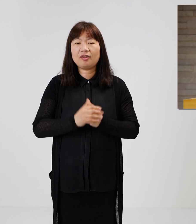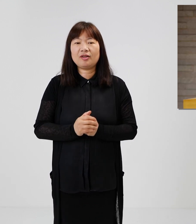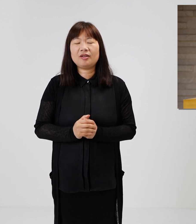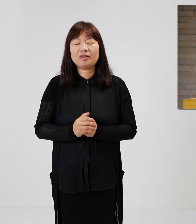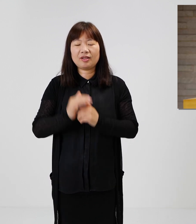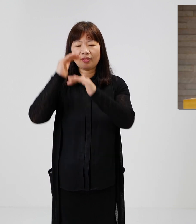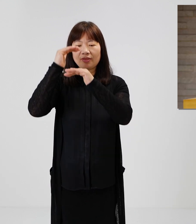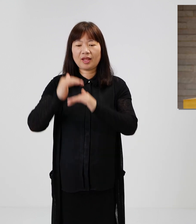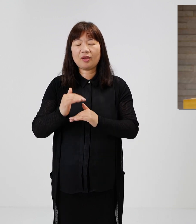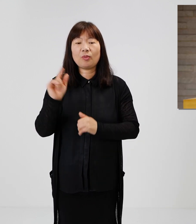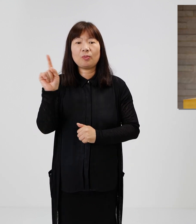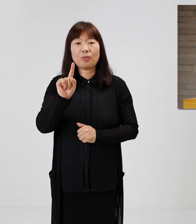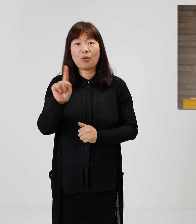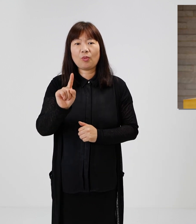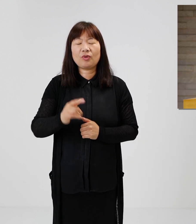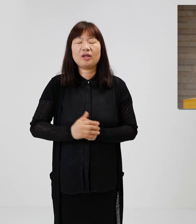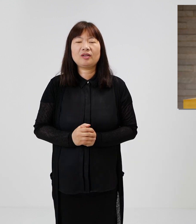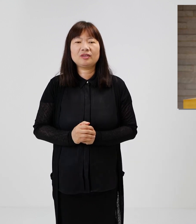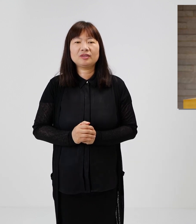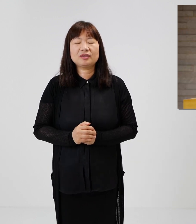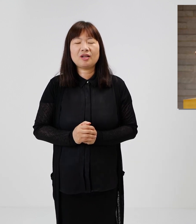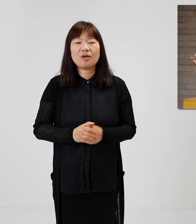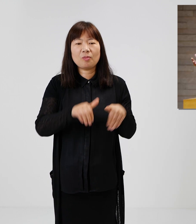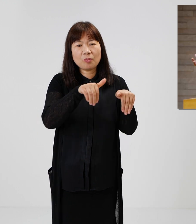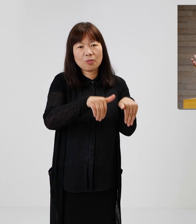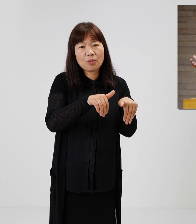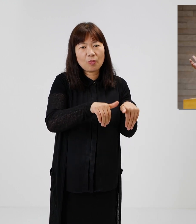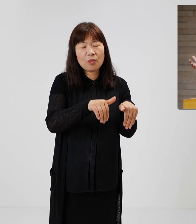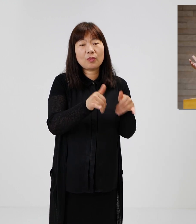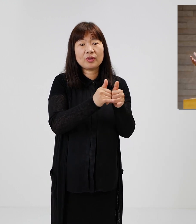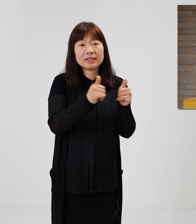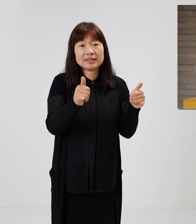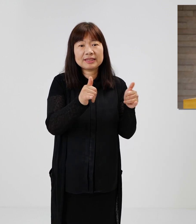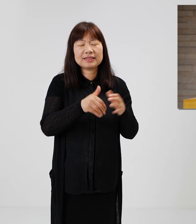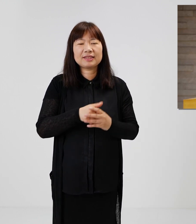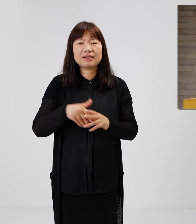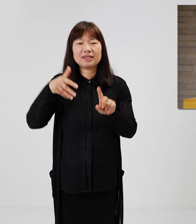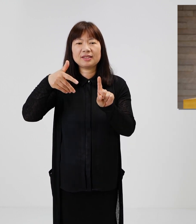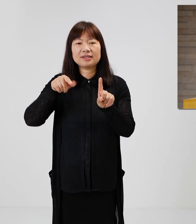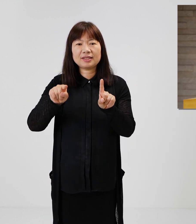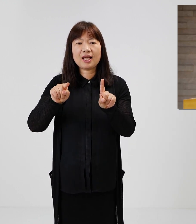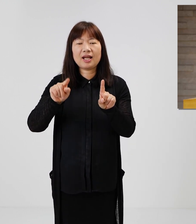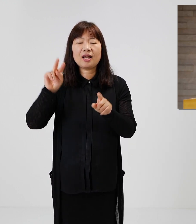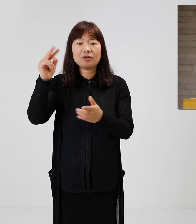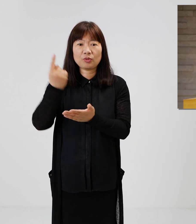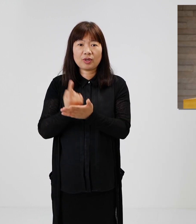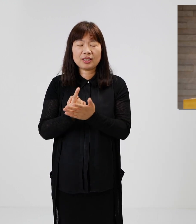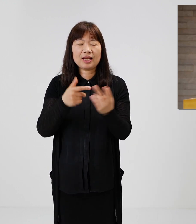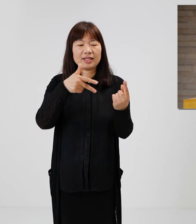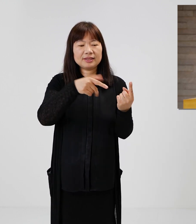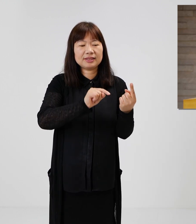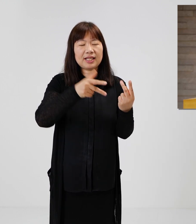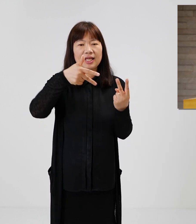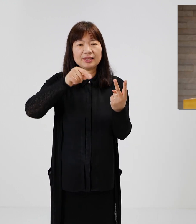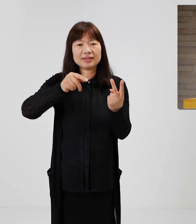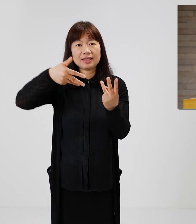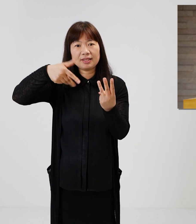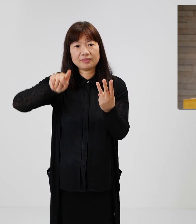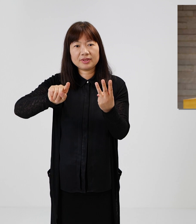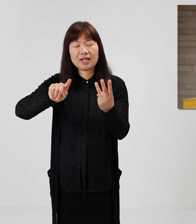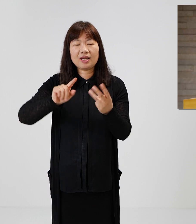내용은 이렇습니다. 이제 포로들이 1차로 돌아왔어요. 1차, 2차, 3차에